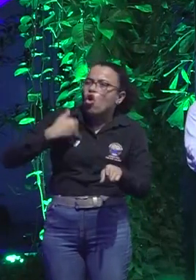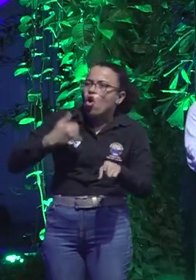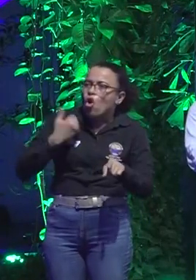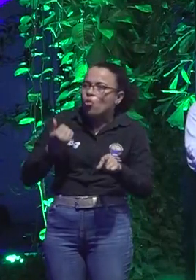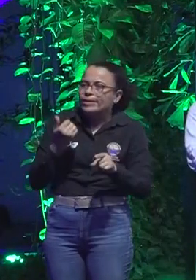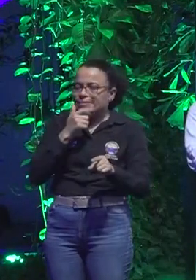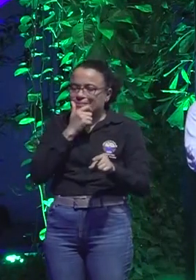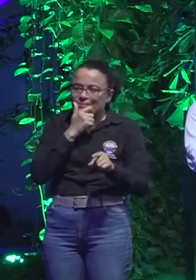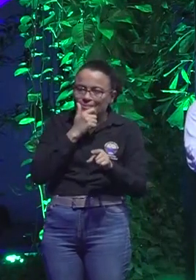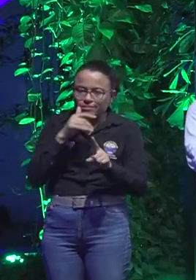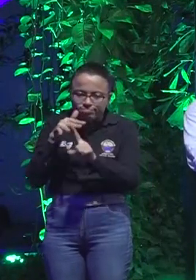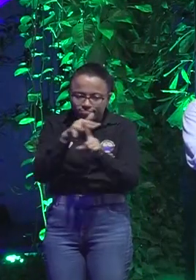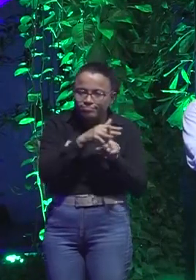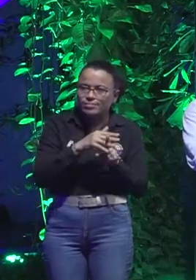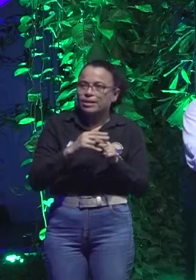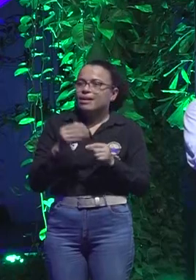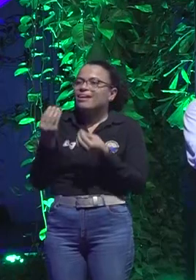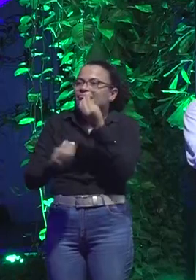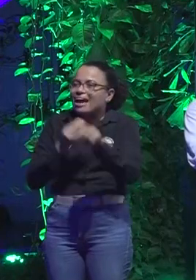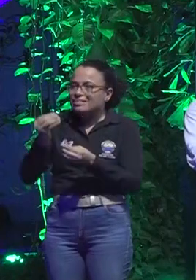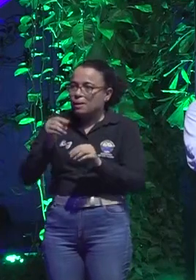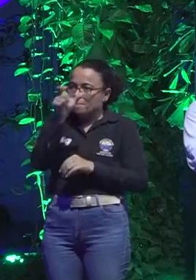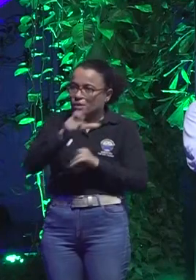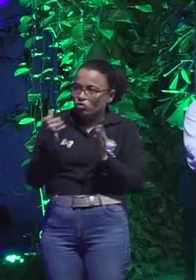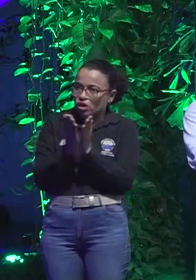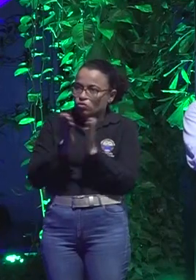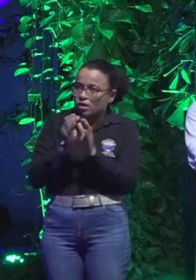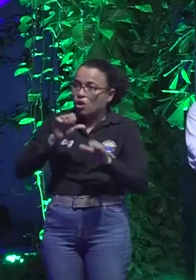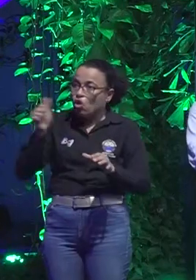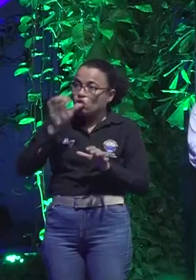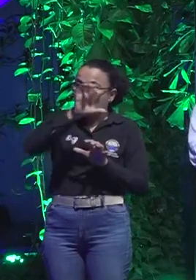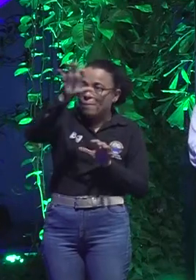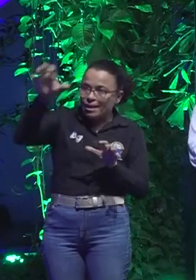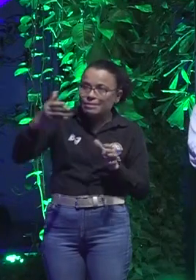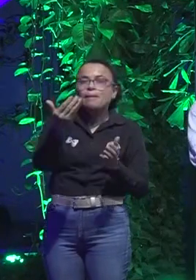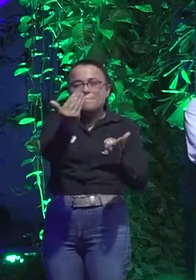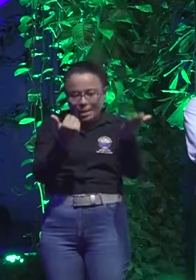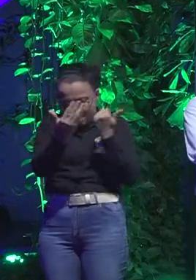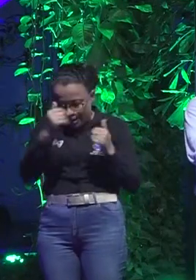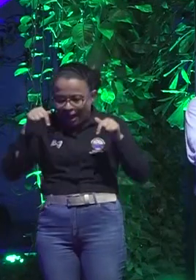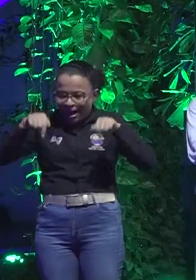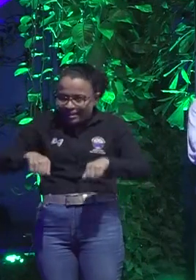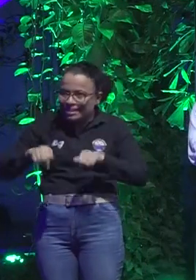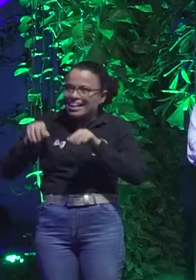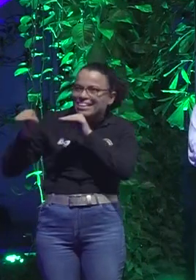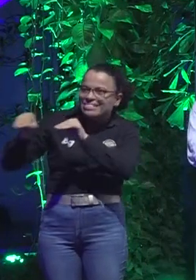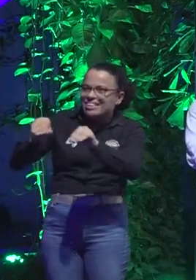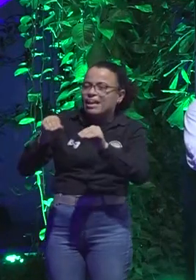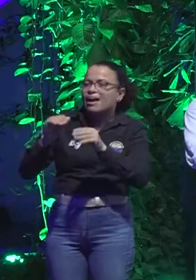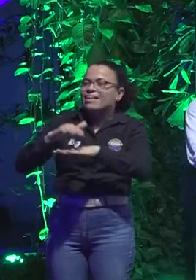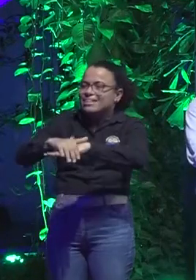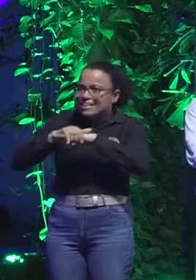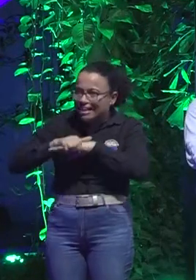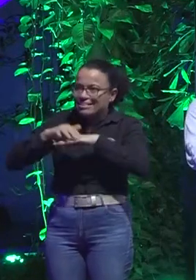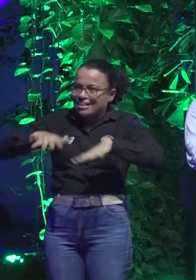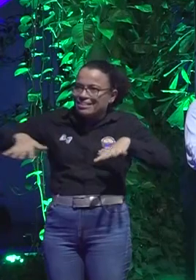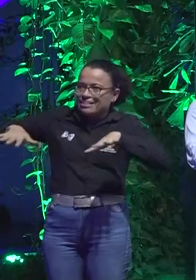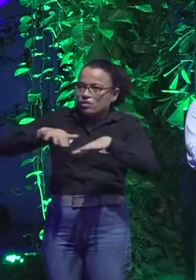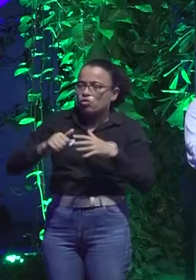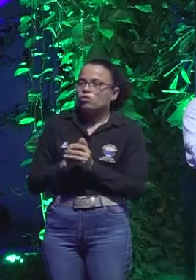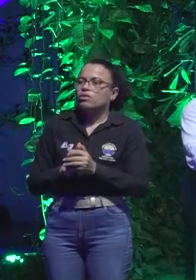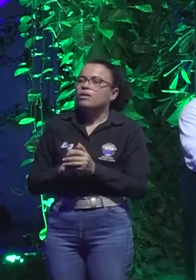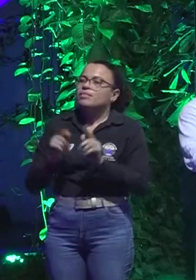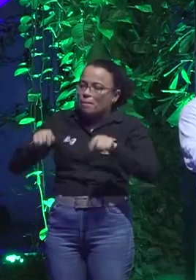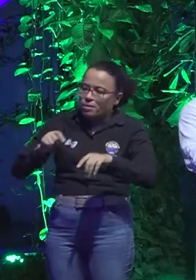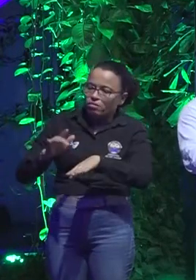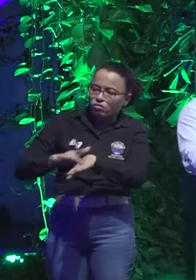en territorio. Santa Marta es una ciudad atractiva para atraer estudiantes internacionales que vengan a fomentar emprendimiento en comunidades rurales.